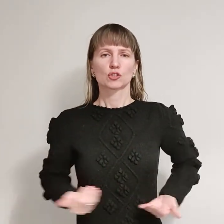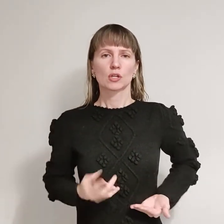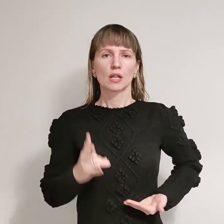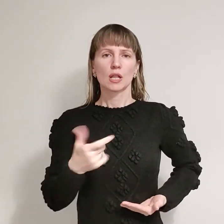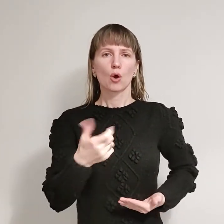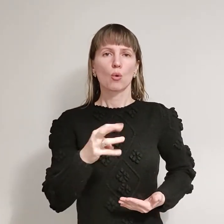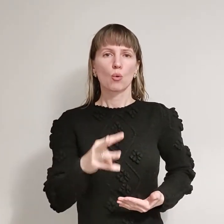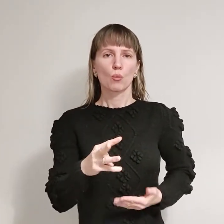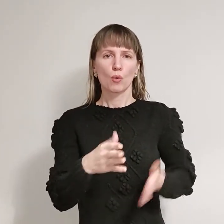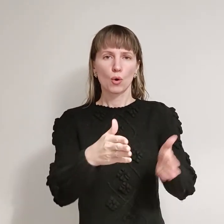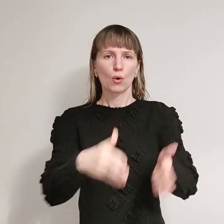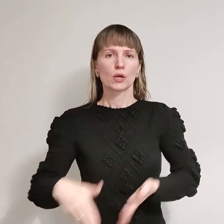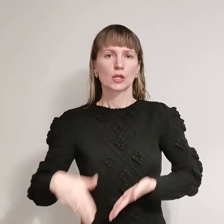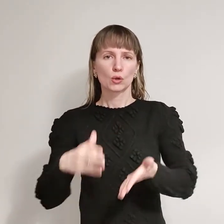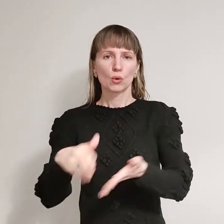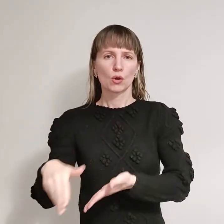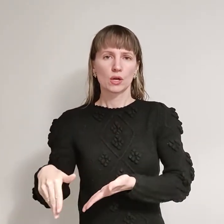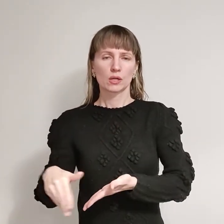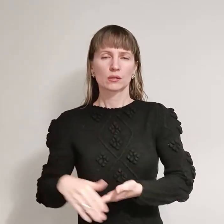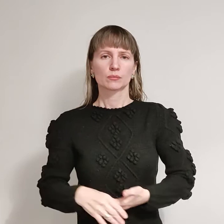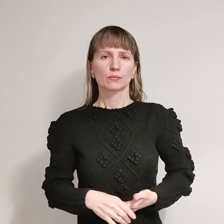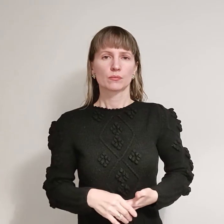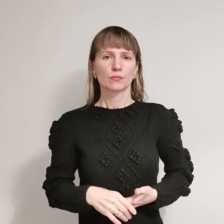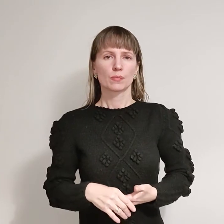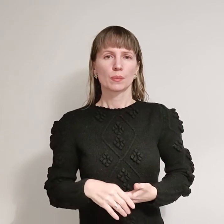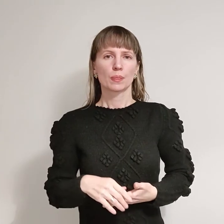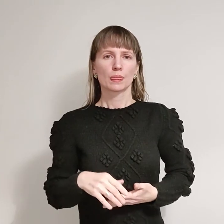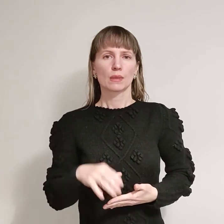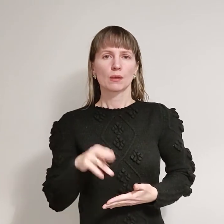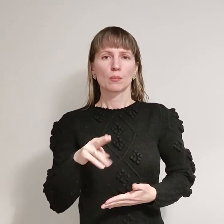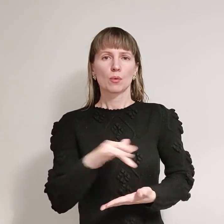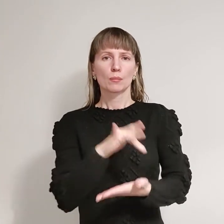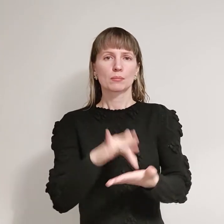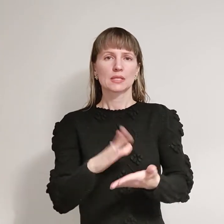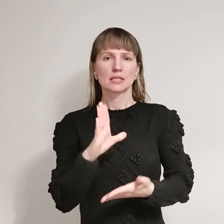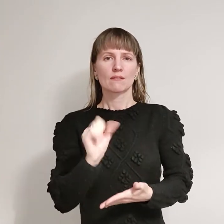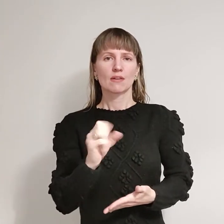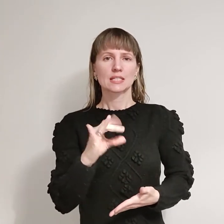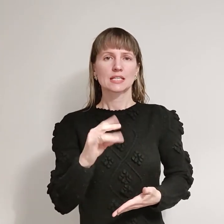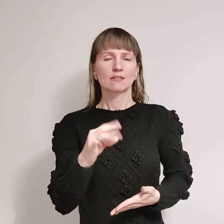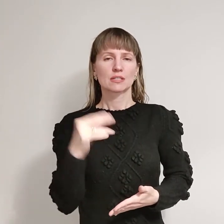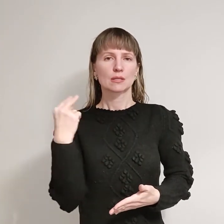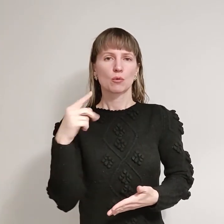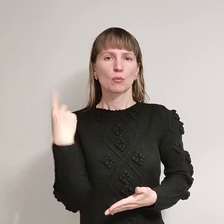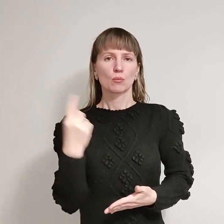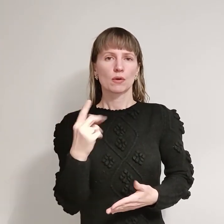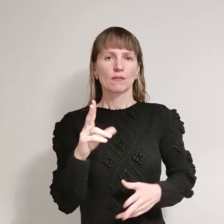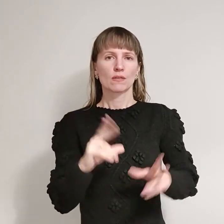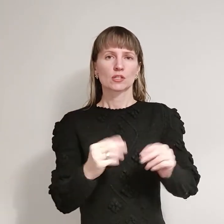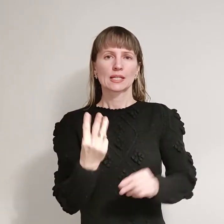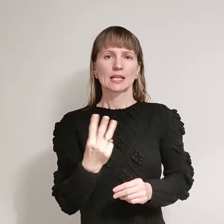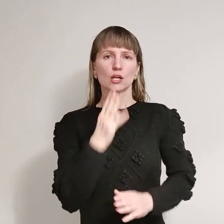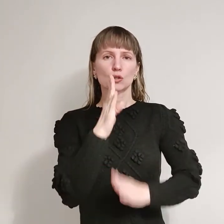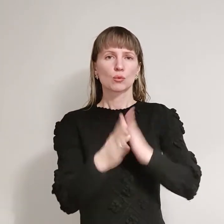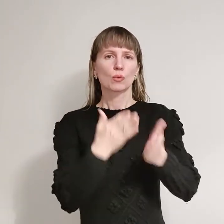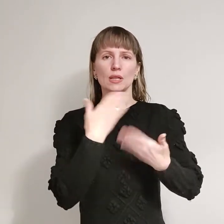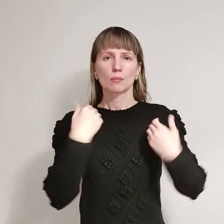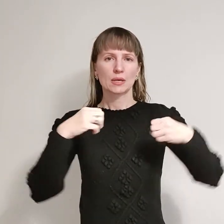Моніка, ніколи дуре. У місті Васильівка Запорізької області вже третю добу немає світла,